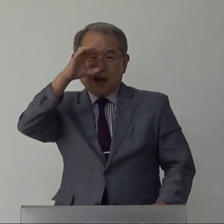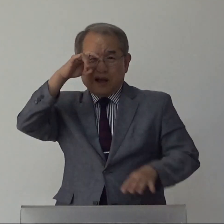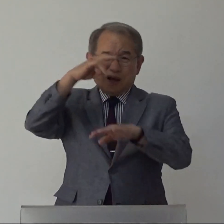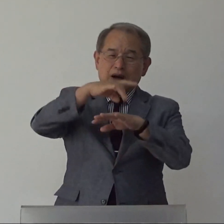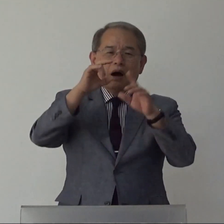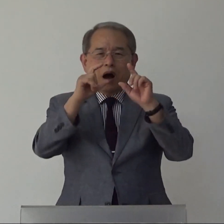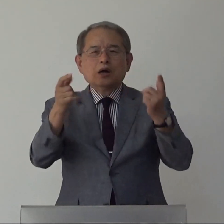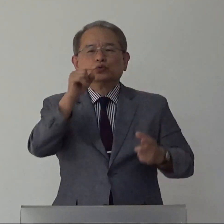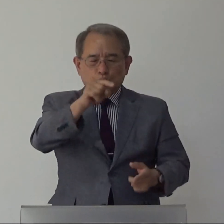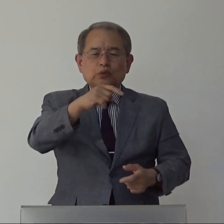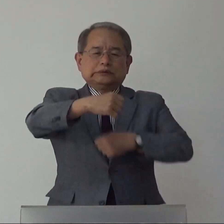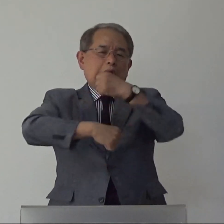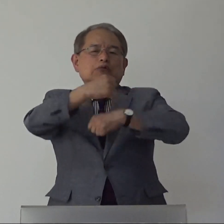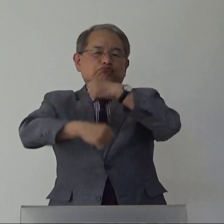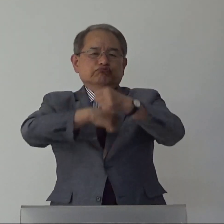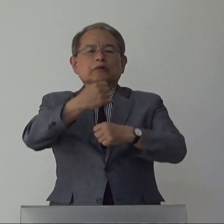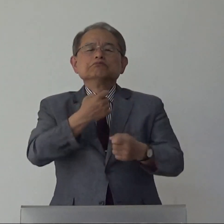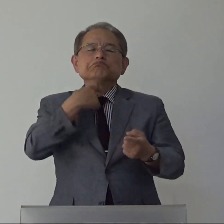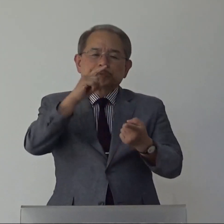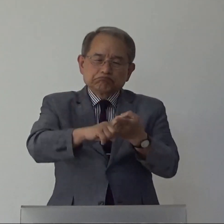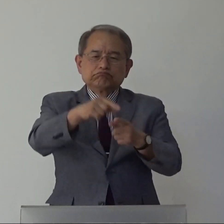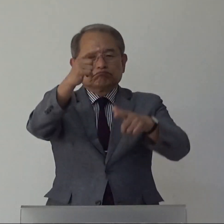본질적인 것을 일치하고